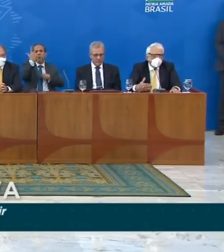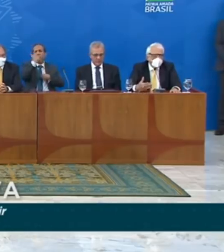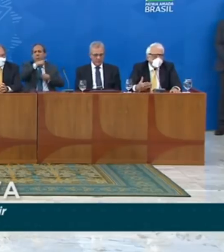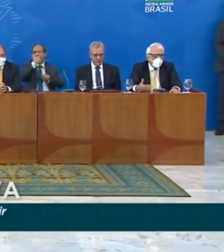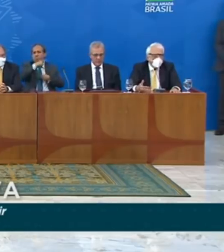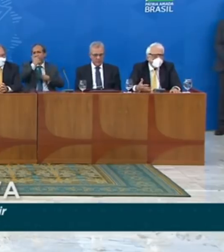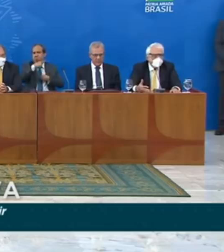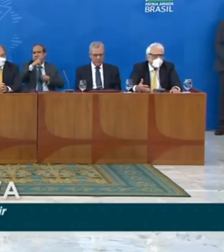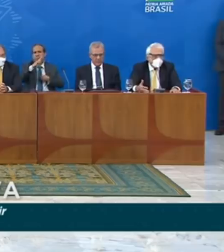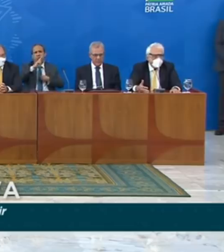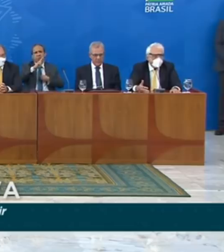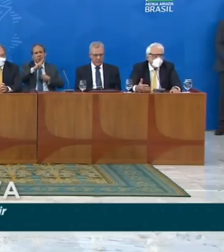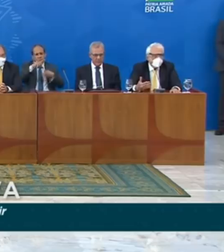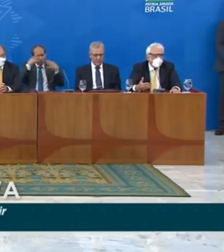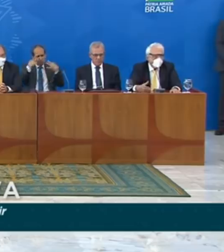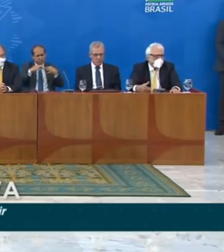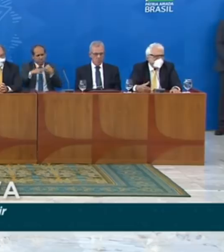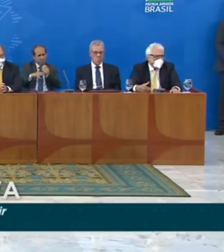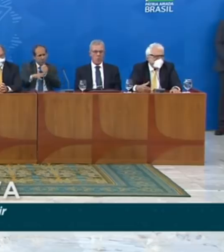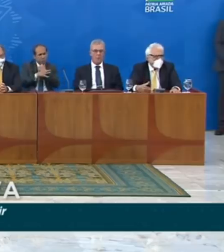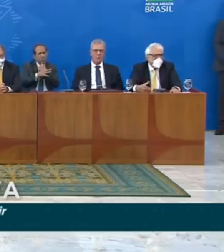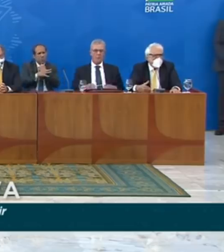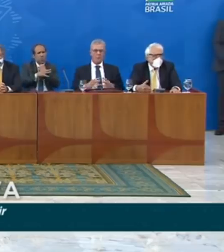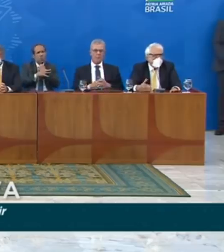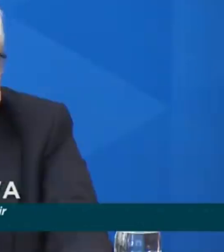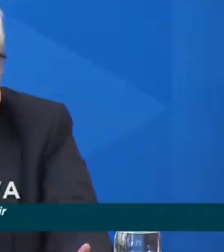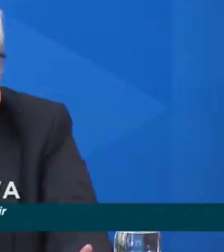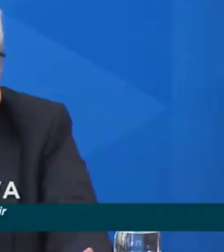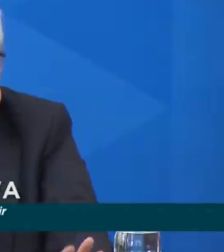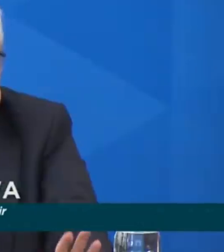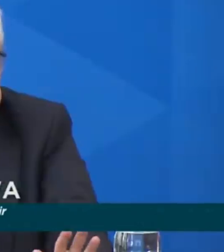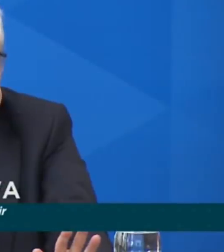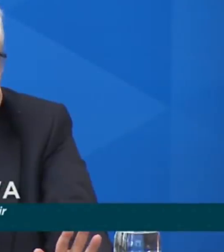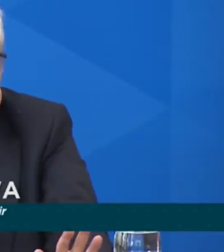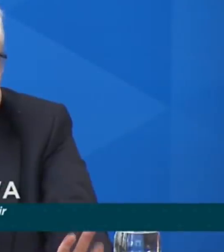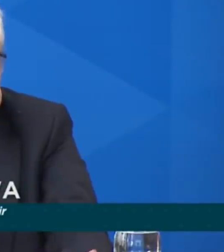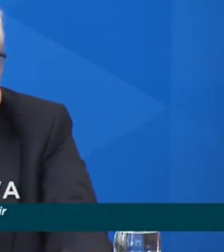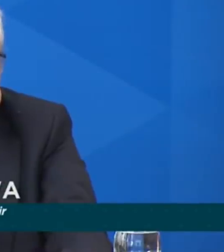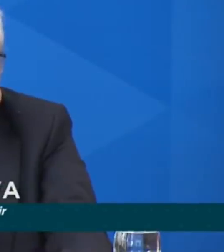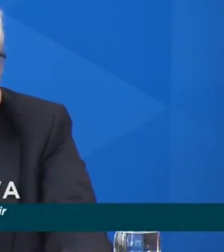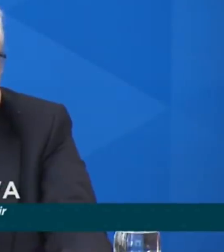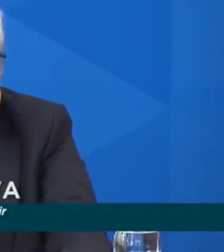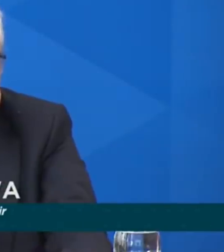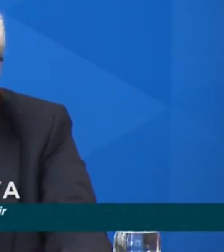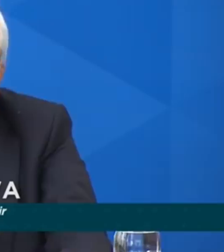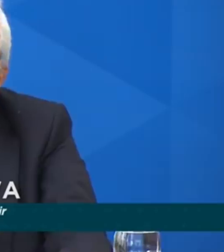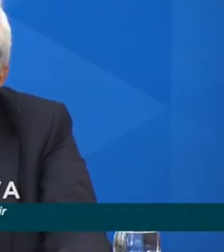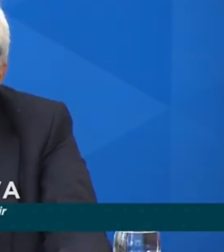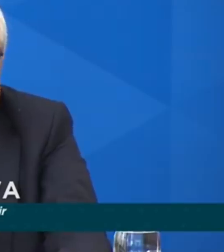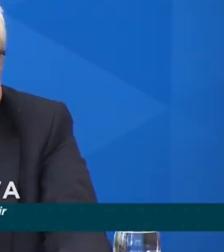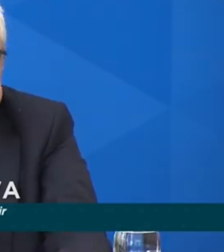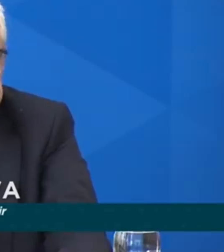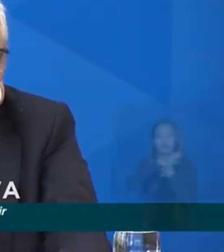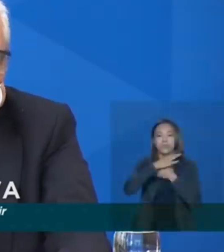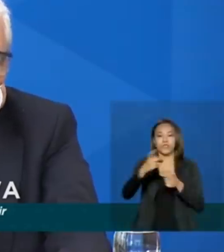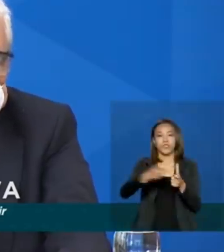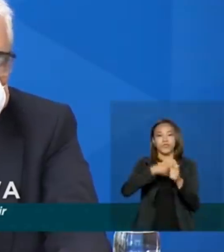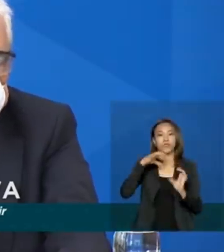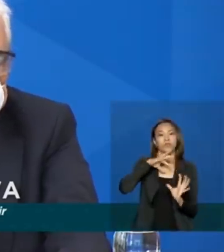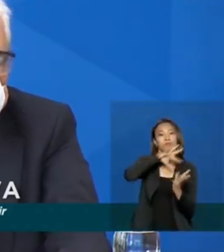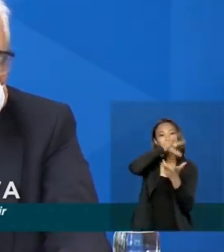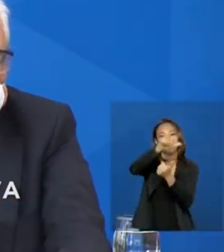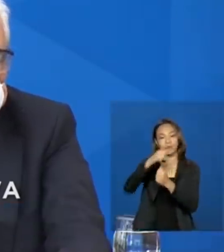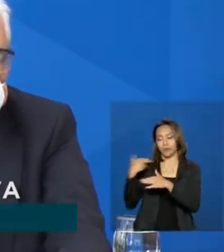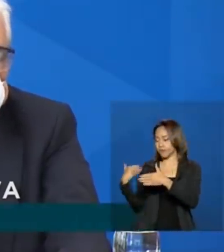resultados muito significativos para o Brasil. A Petrobras era a empresa mais endividada do mundo. Nesses 2